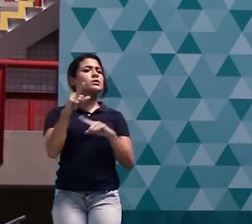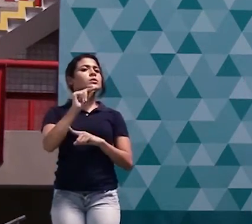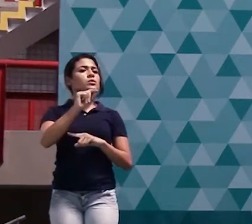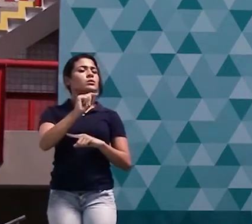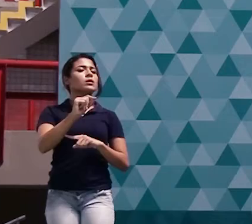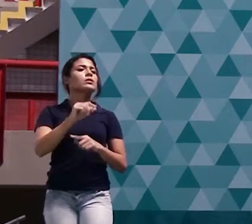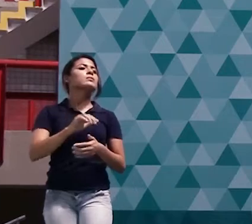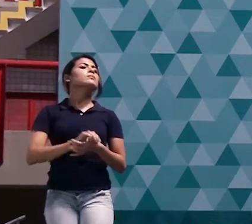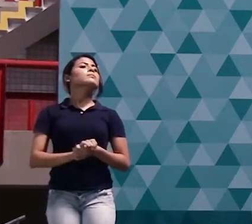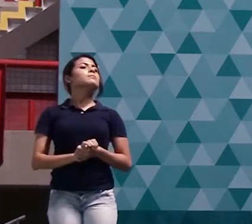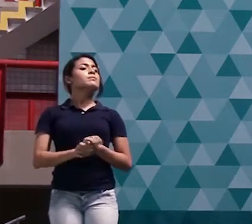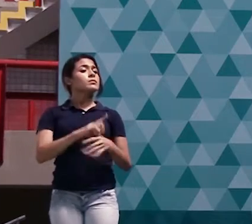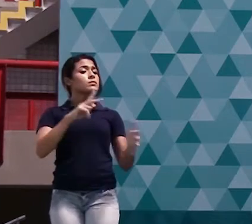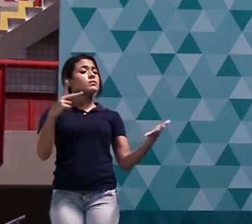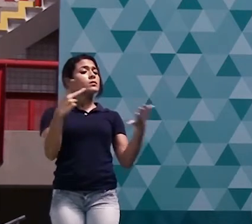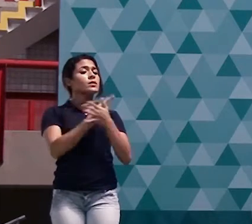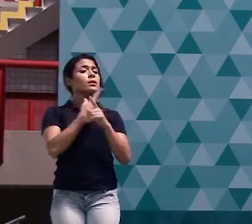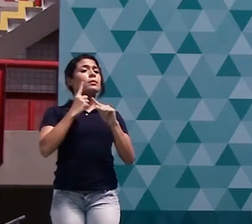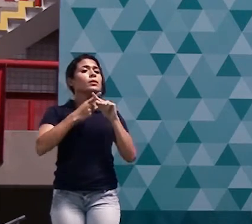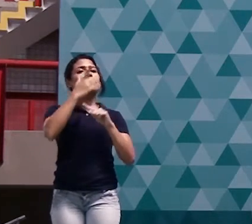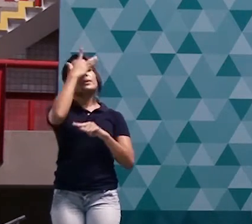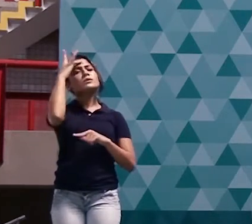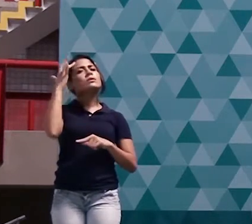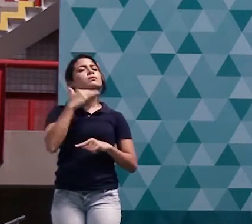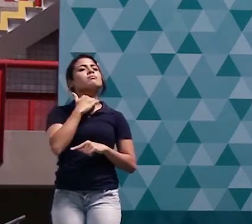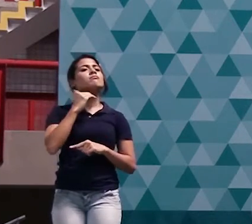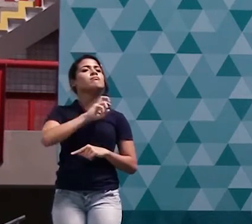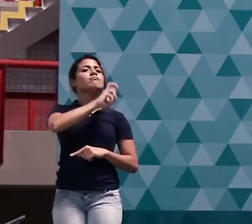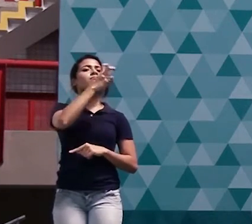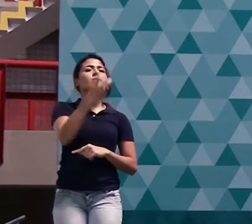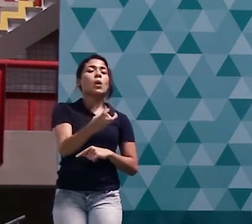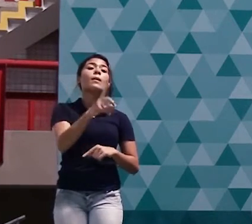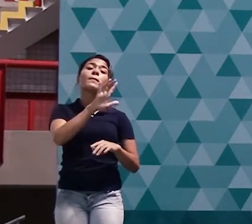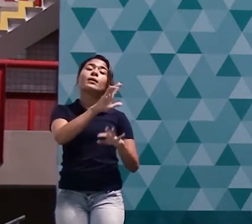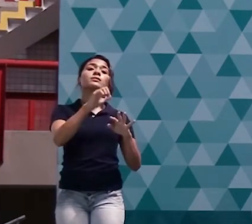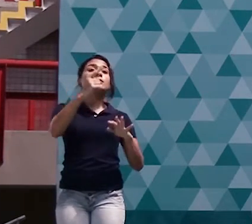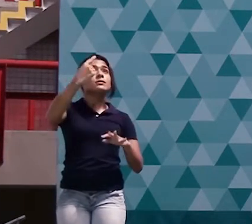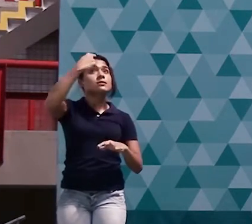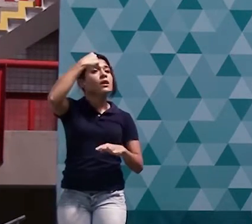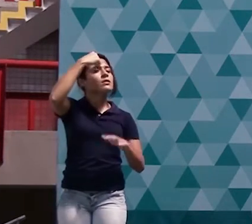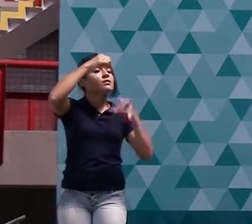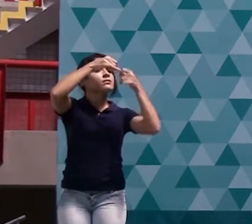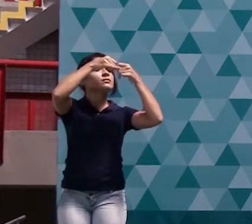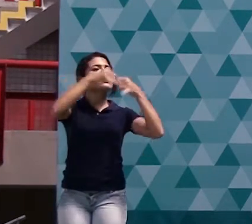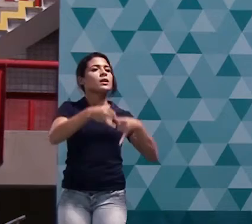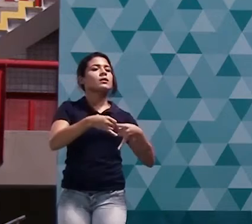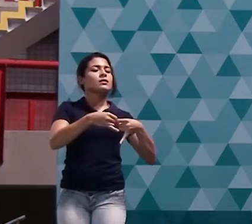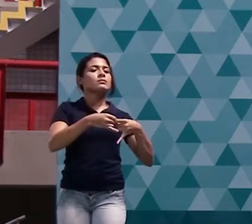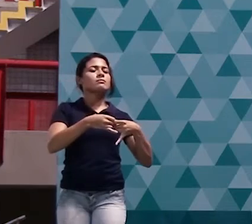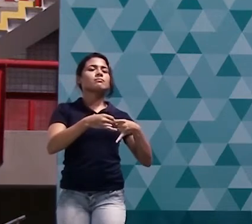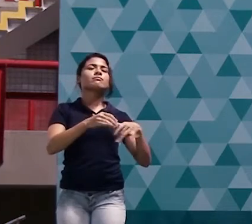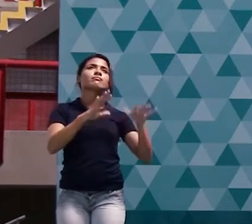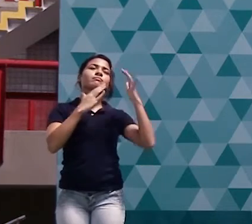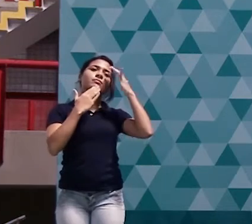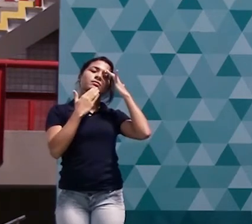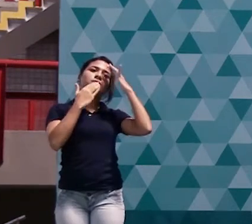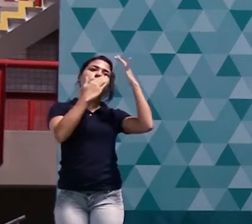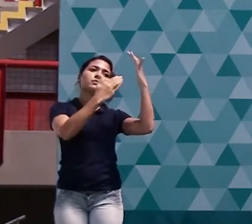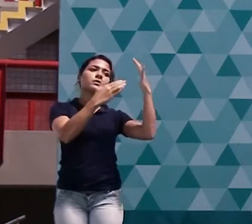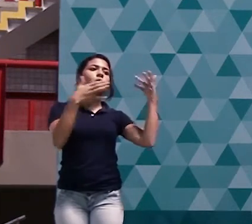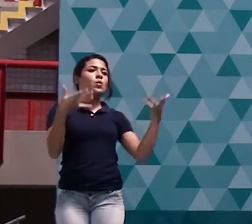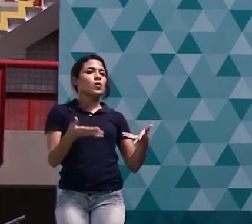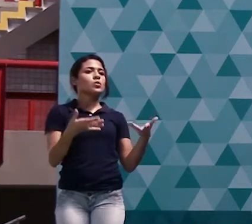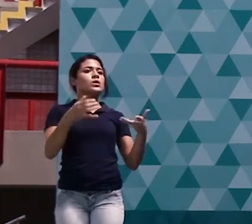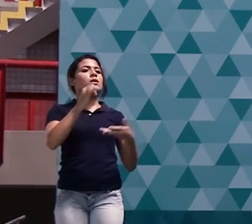serviu, porque as pessoas morrem, mas as ideias ficam. Graças a Deus hoje, se a